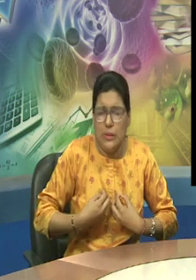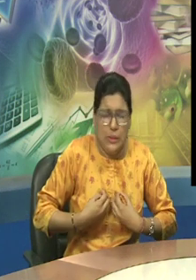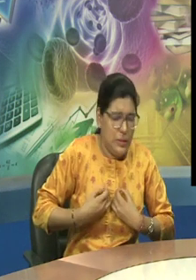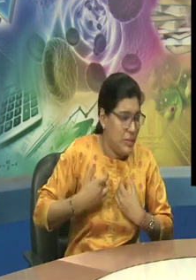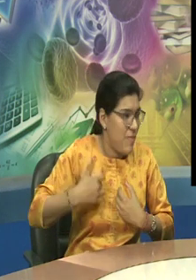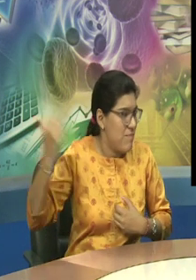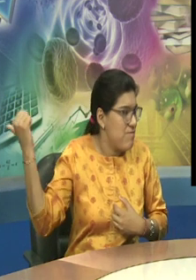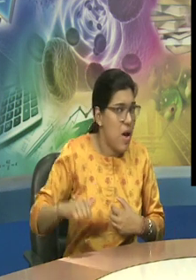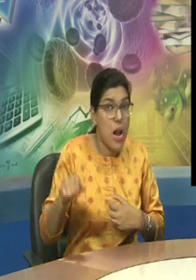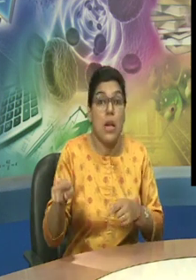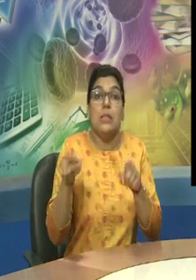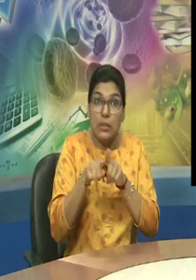ईश्वर के प्रति